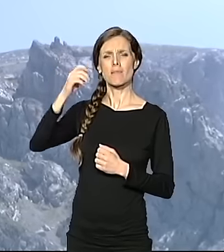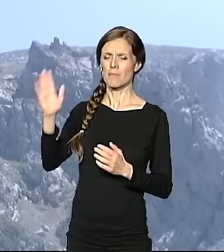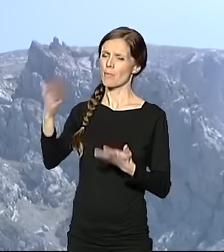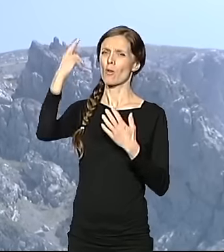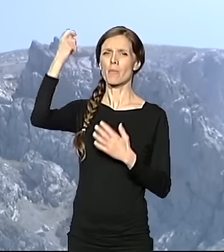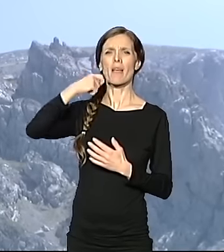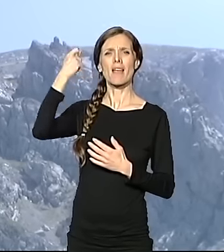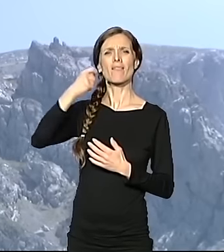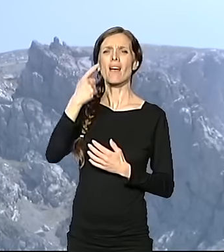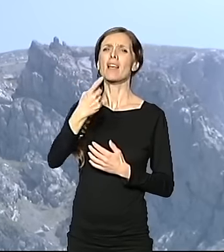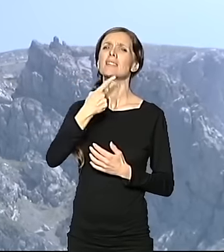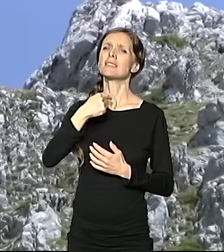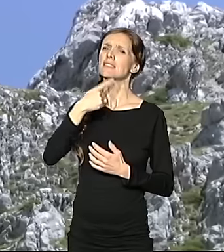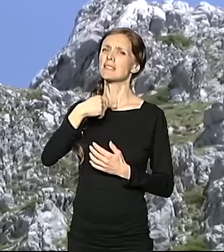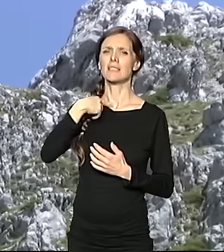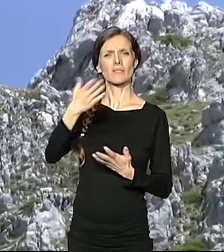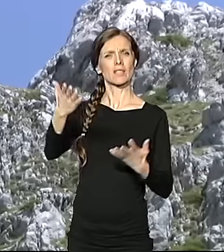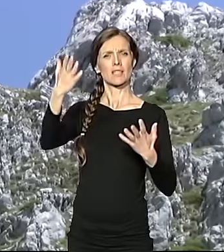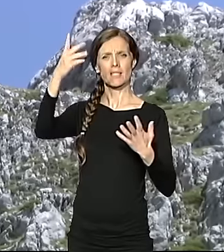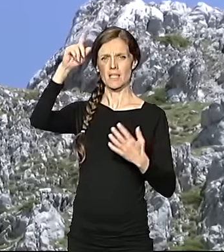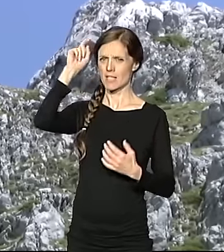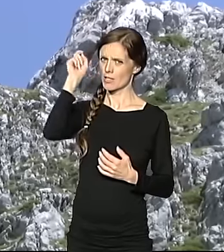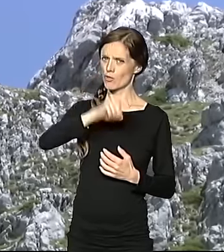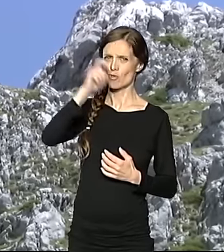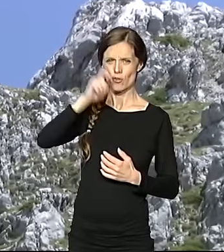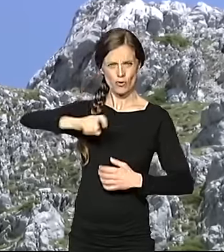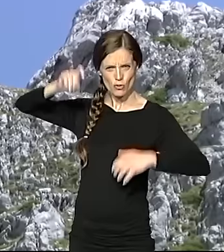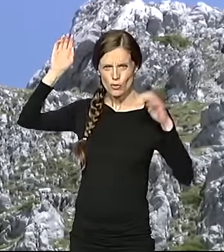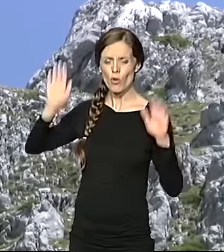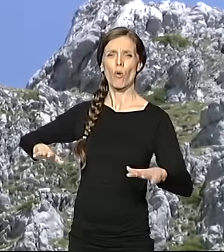zapjevaj, popjevaj, sivi